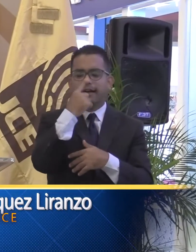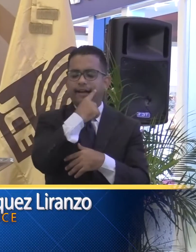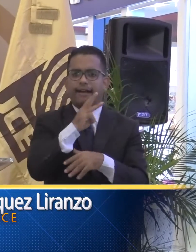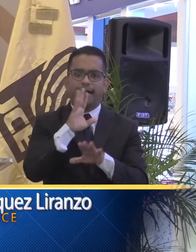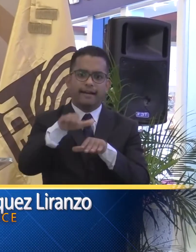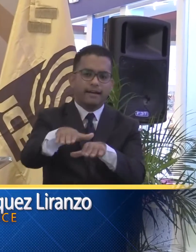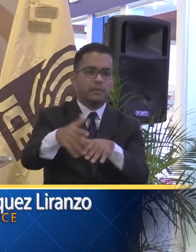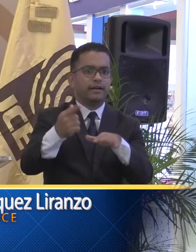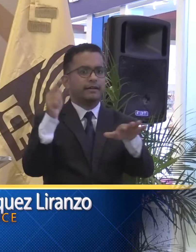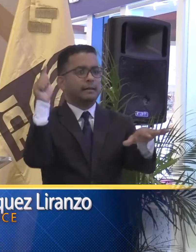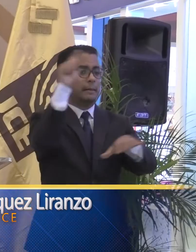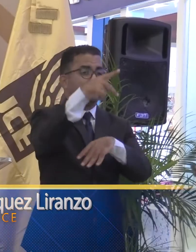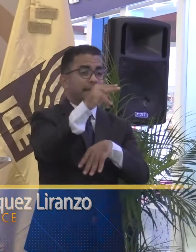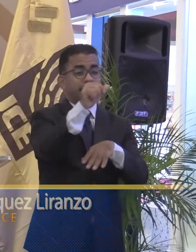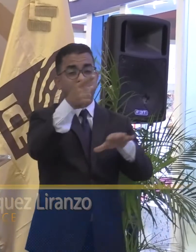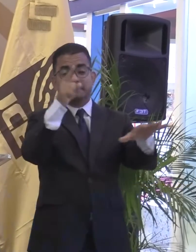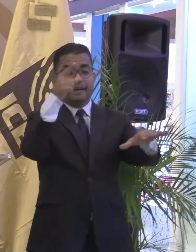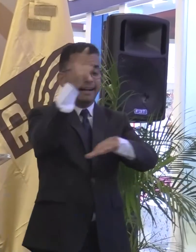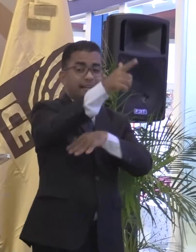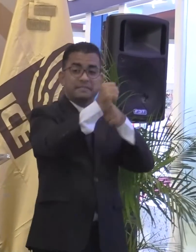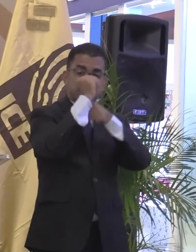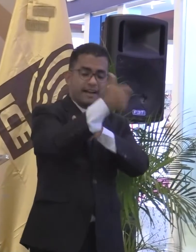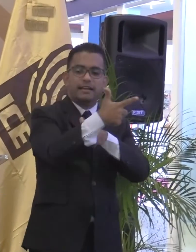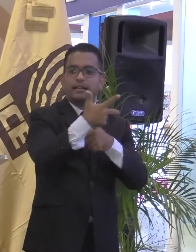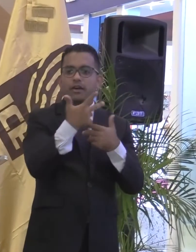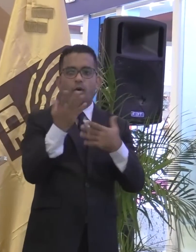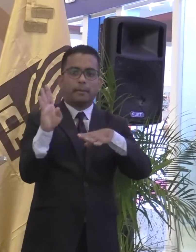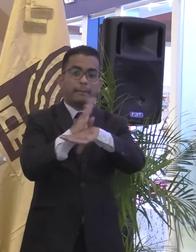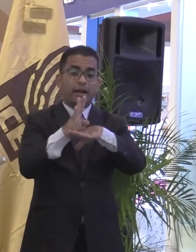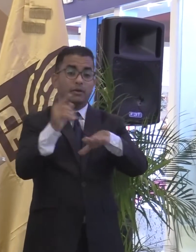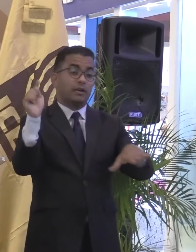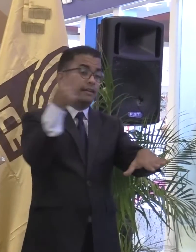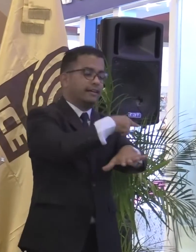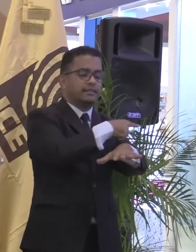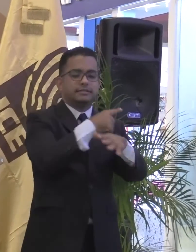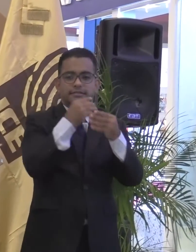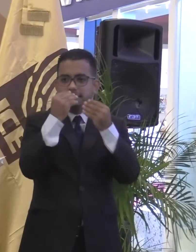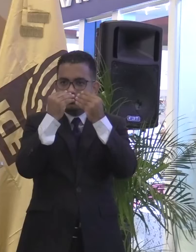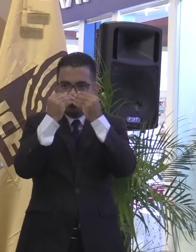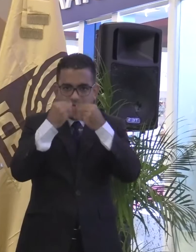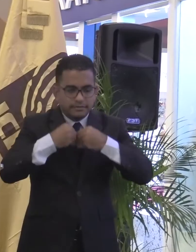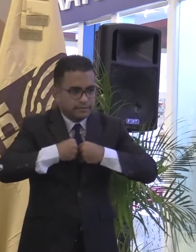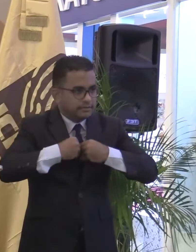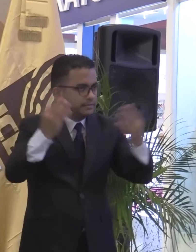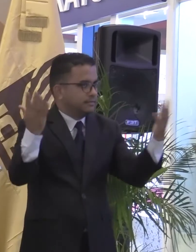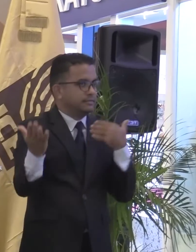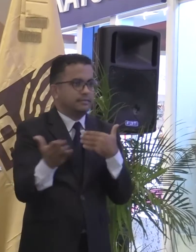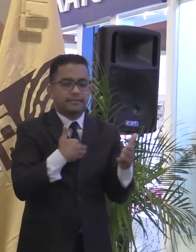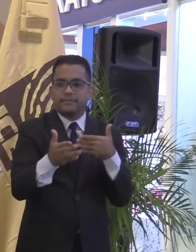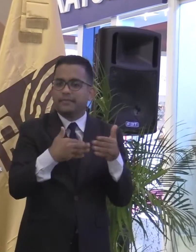llanos la piña por allá en sánchez ramírez en barahona no importa donde usted esté